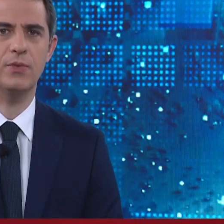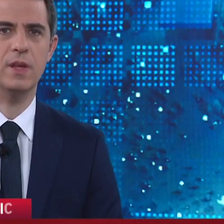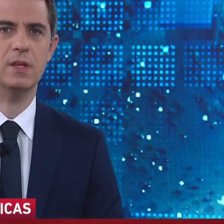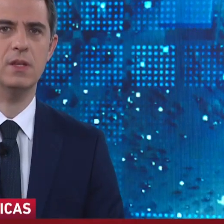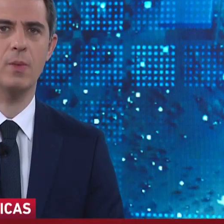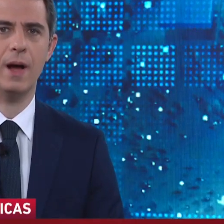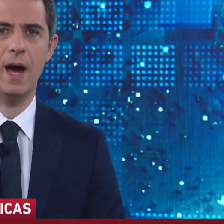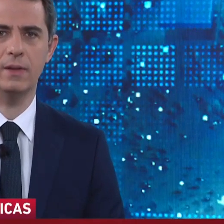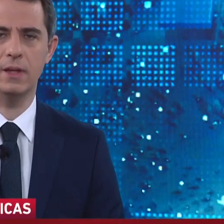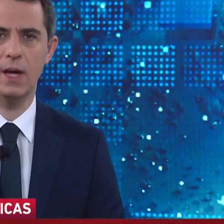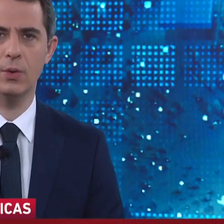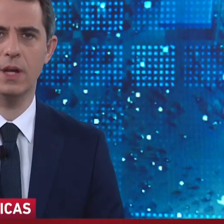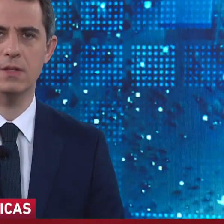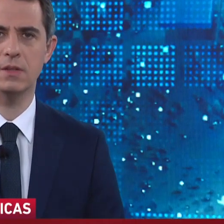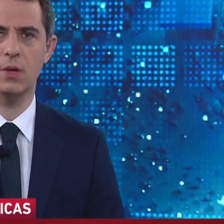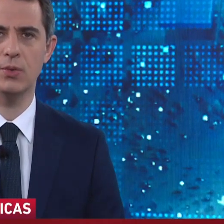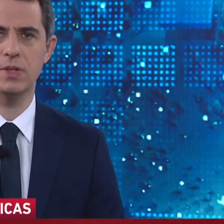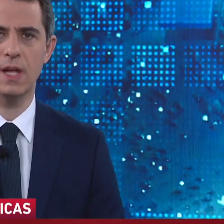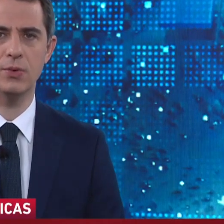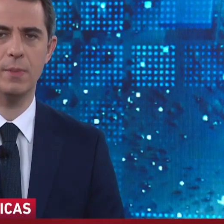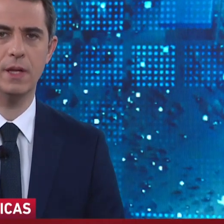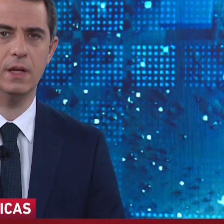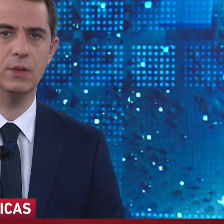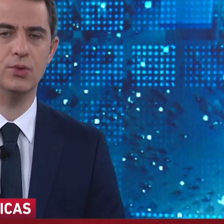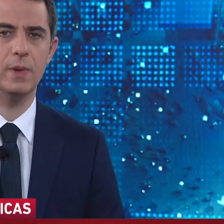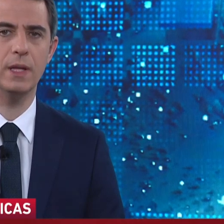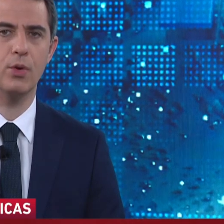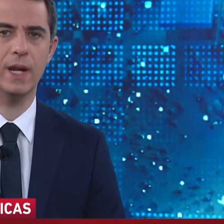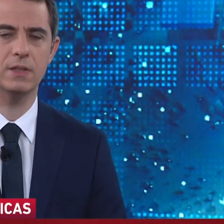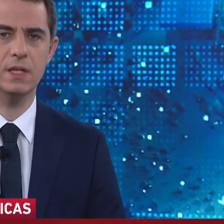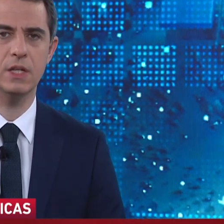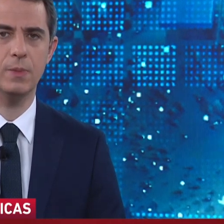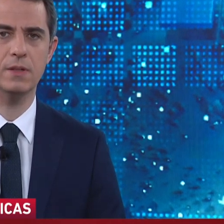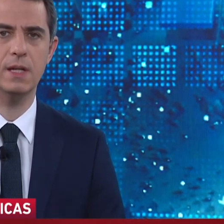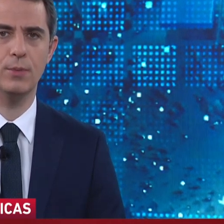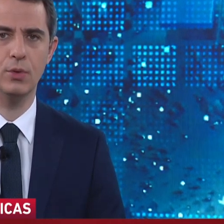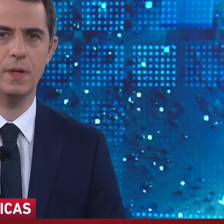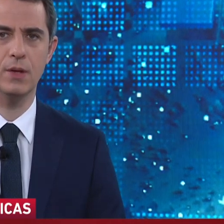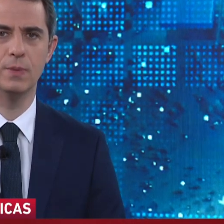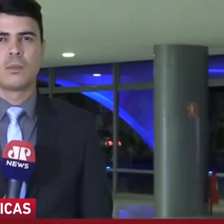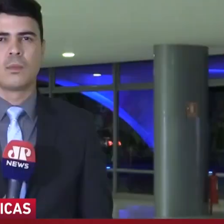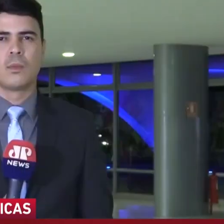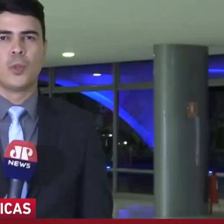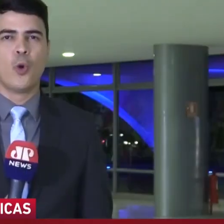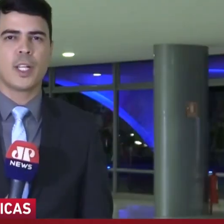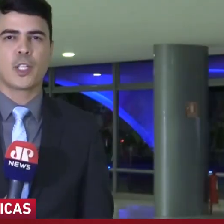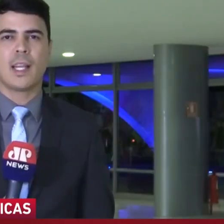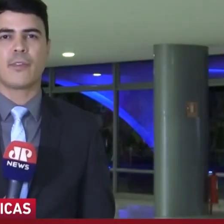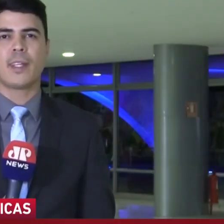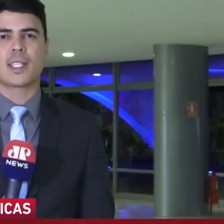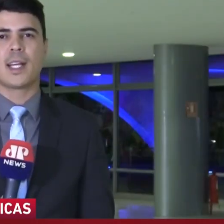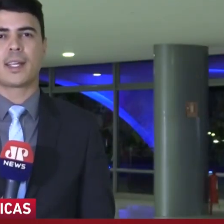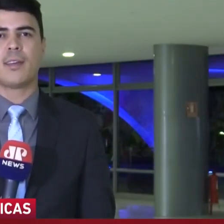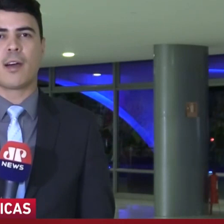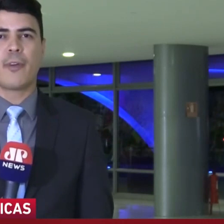O ministro da Defesa assina uma carta da Organização dos Estados Americanos sobre a democracia. De Brasília, Bruno Pinheiro. Durante a